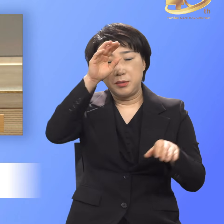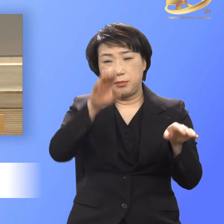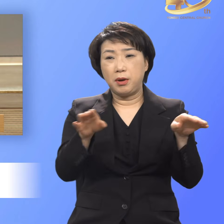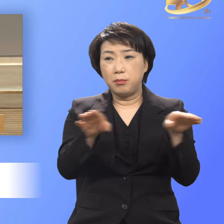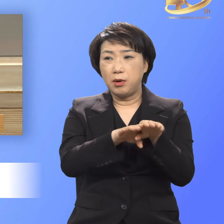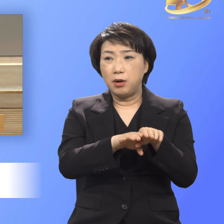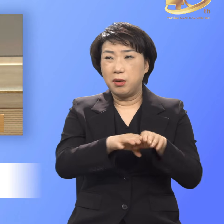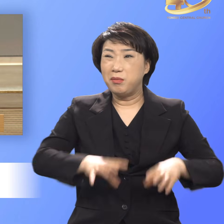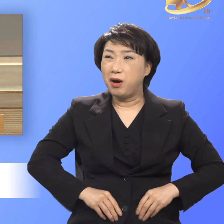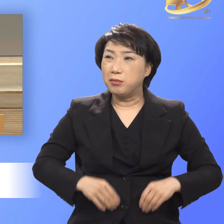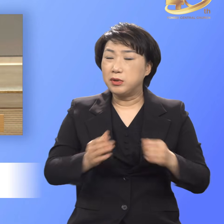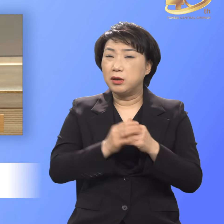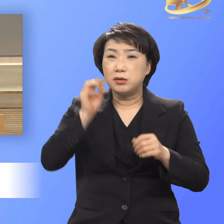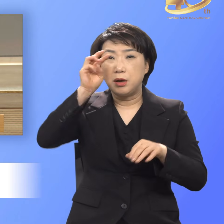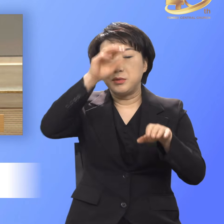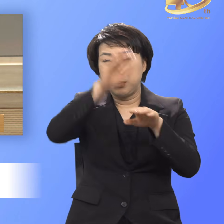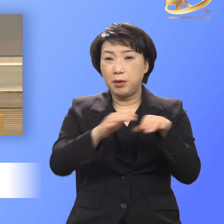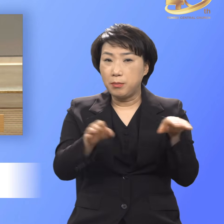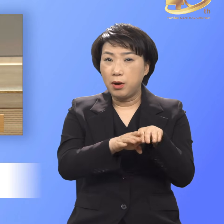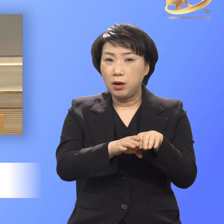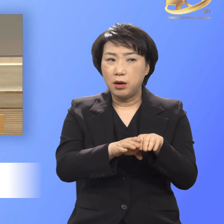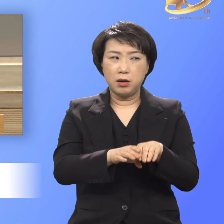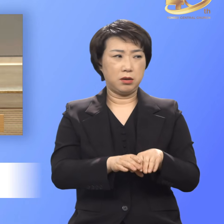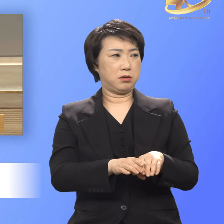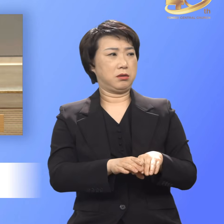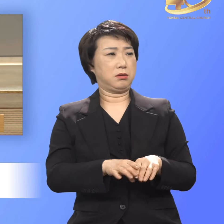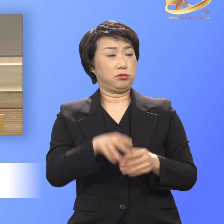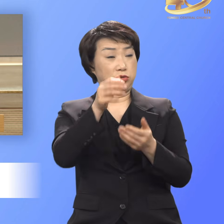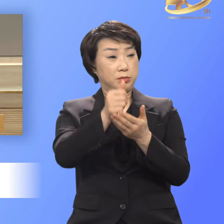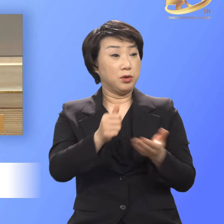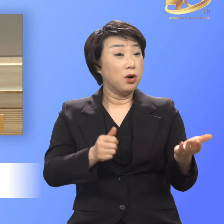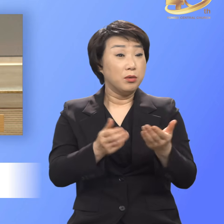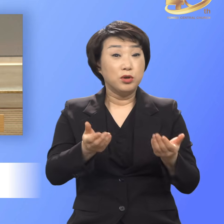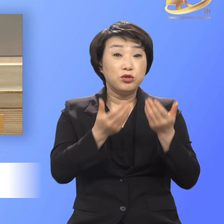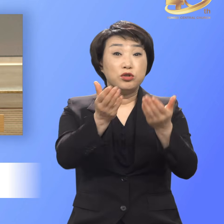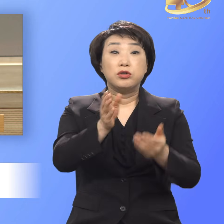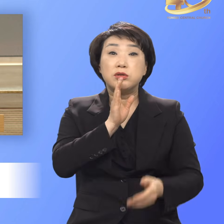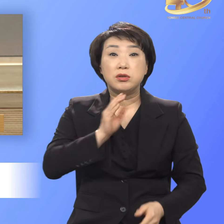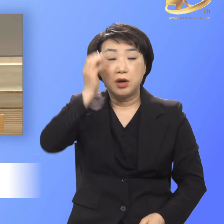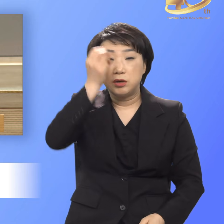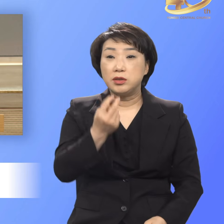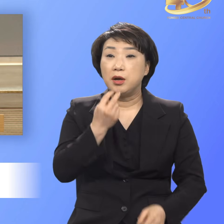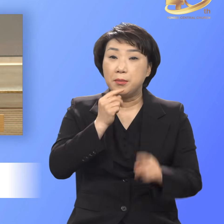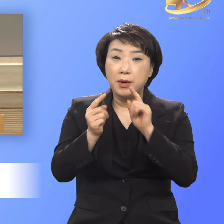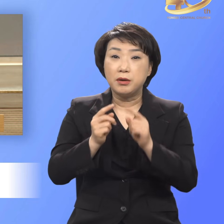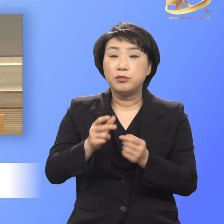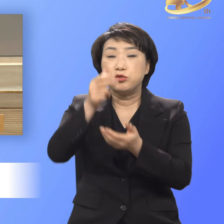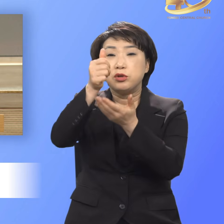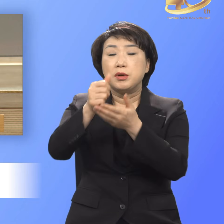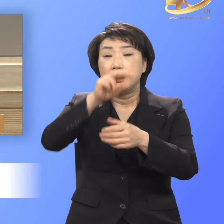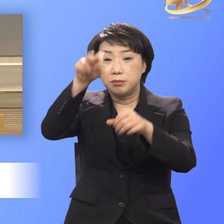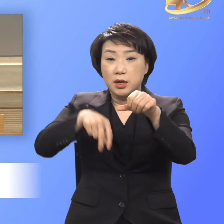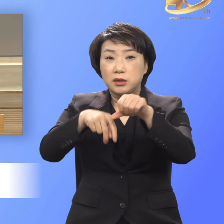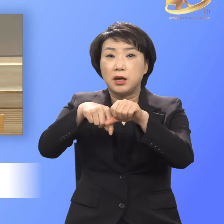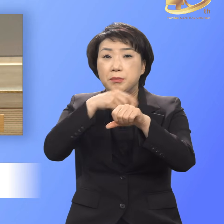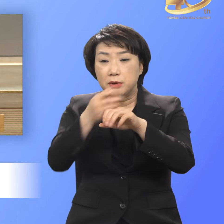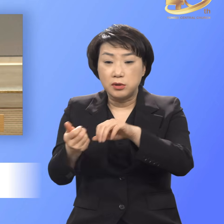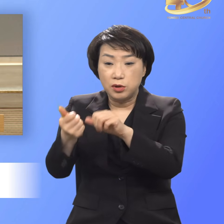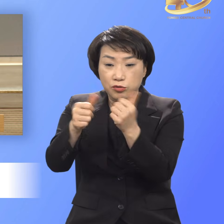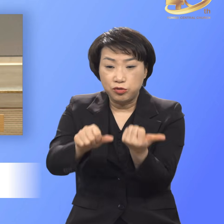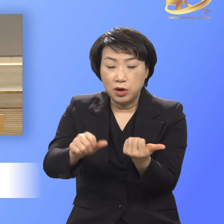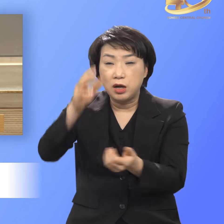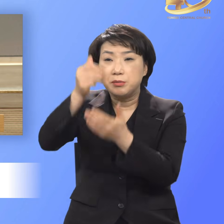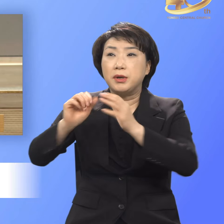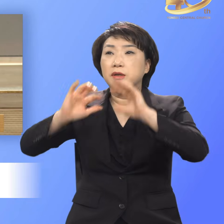예배는, 주님이 당신에게 줄 신령한 생명의 말씀에 그가 흘린 십자가의 피가